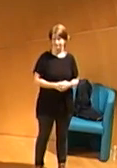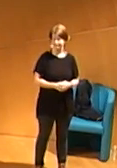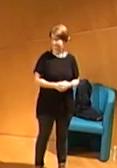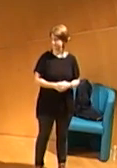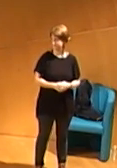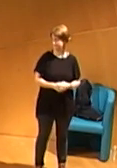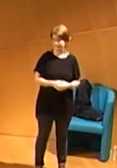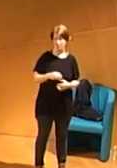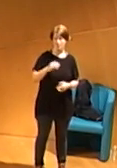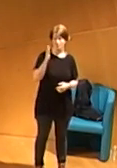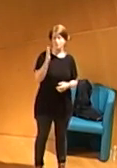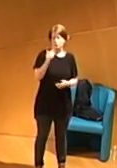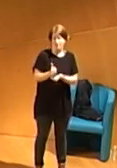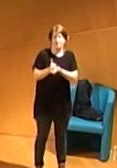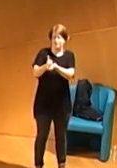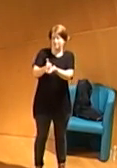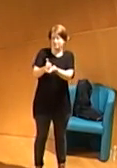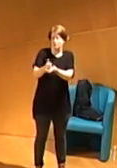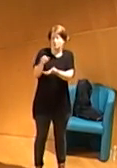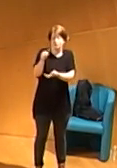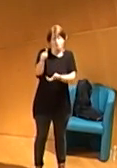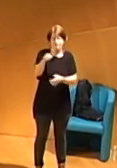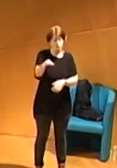Il faut se faire aider. Il faut trouver quelqu'un à qui parler.